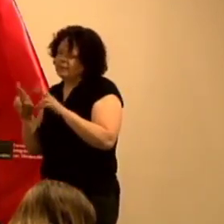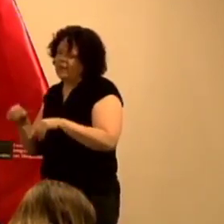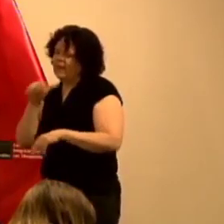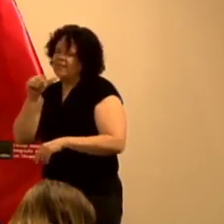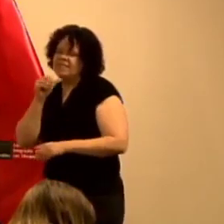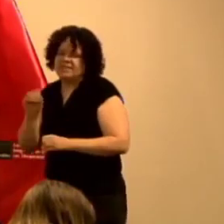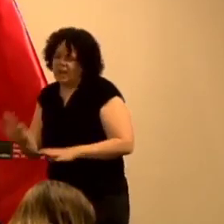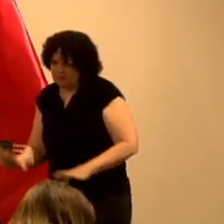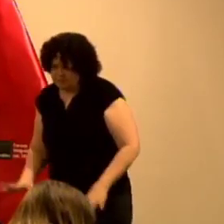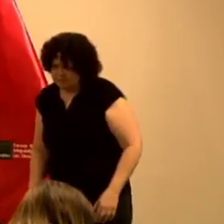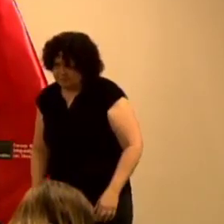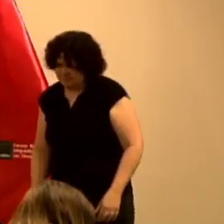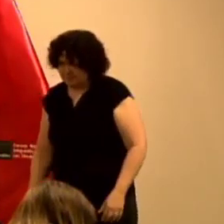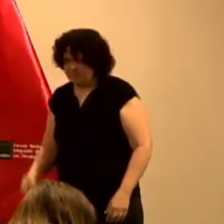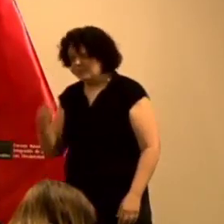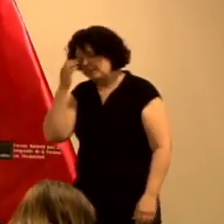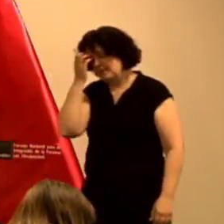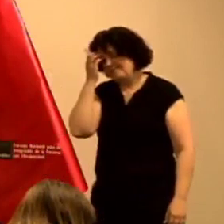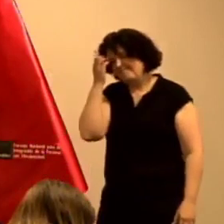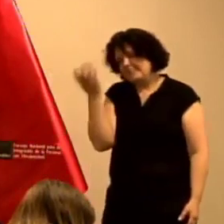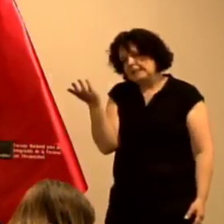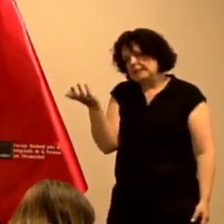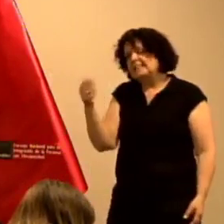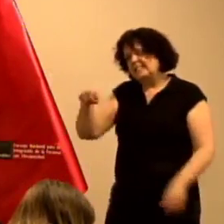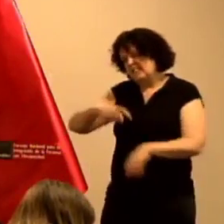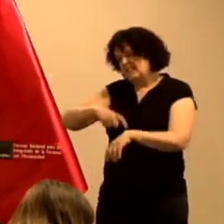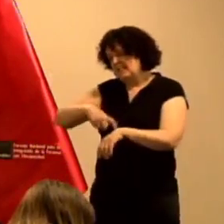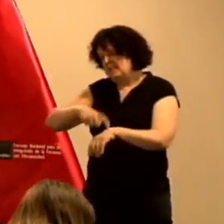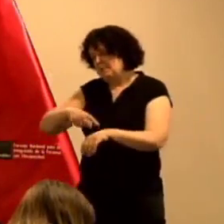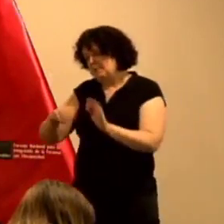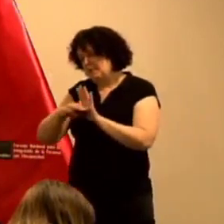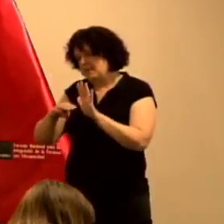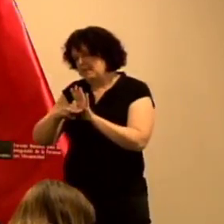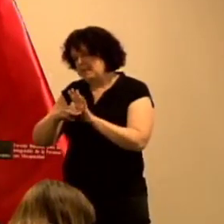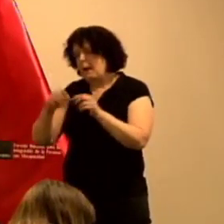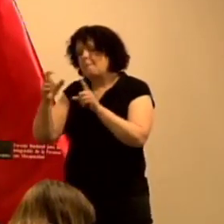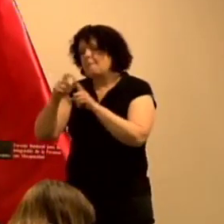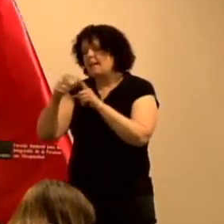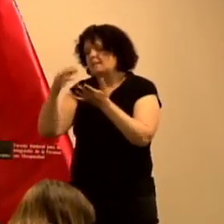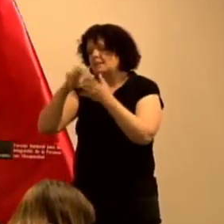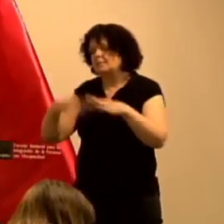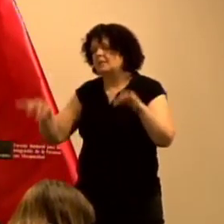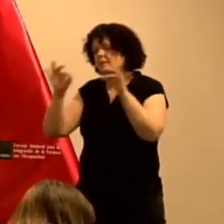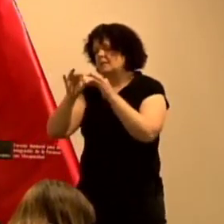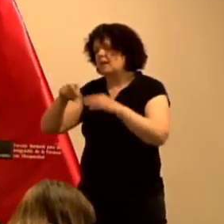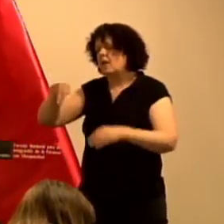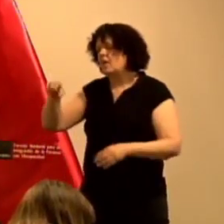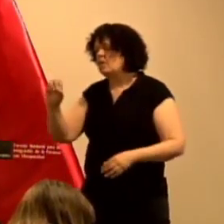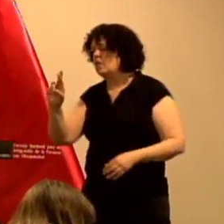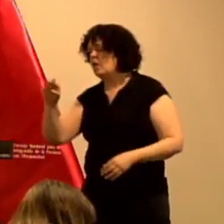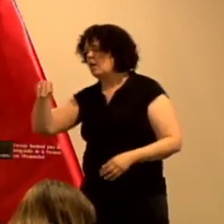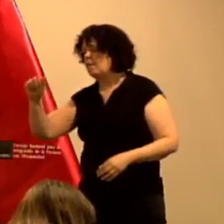igual estructuras o funcionamiento del cuerpo. Por ello, en esta época y bajo este modelo, la palabra clave era